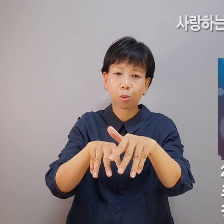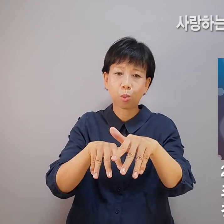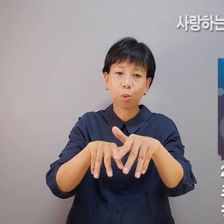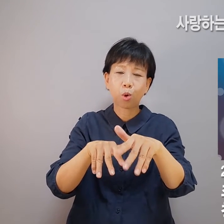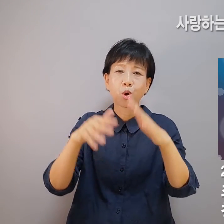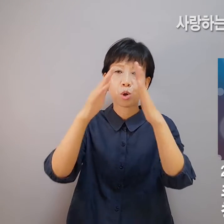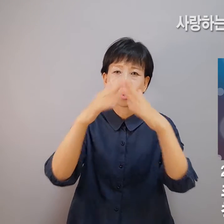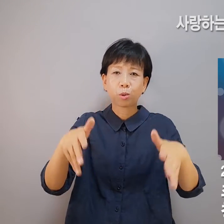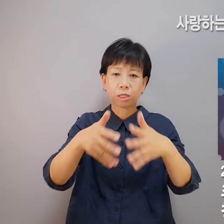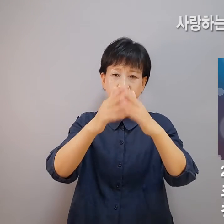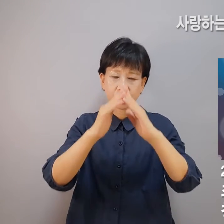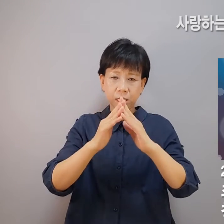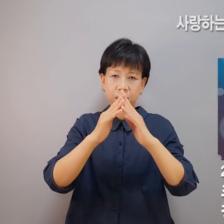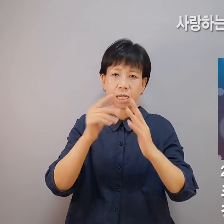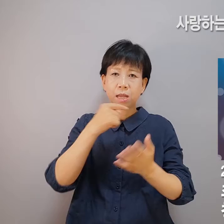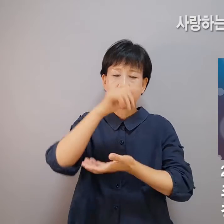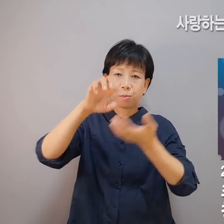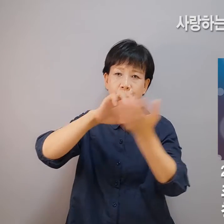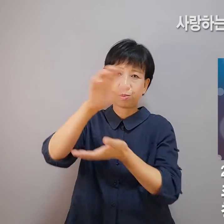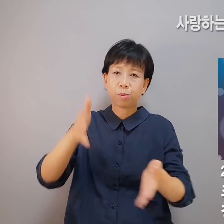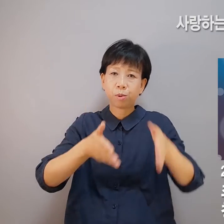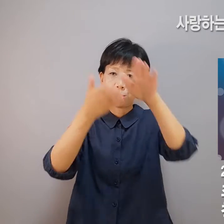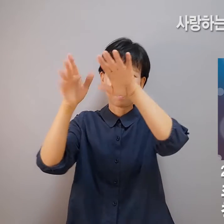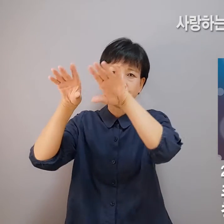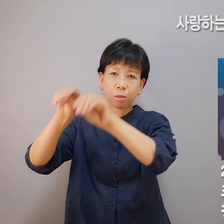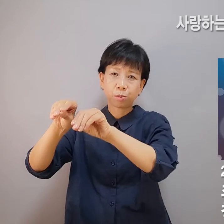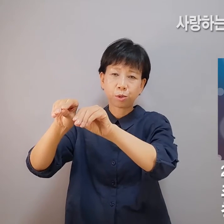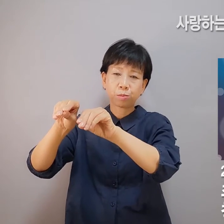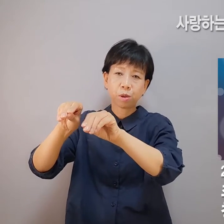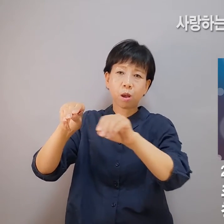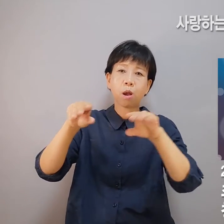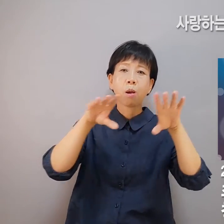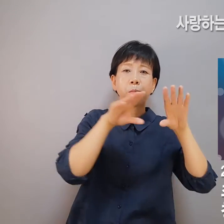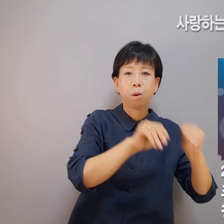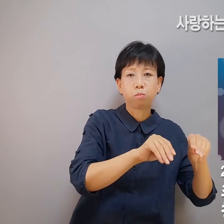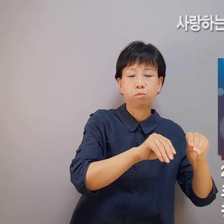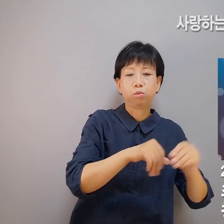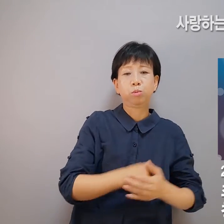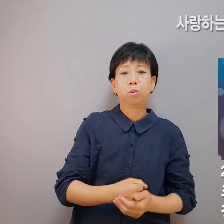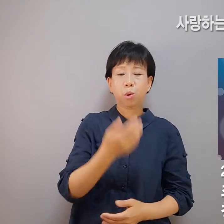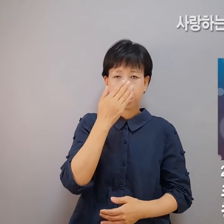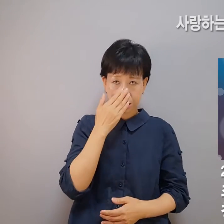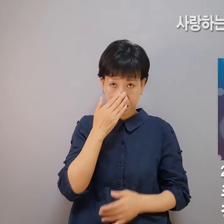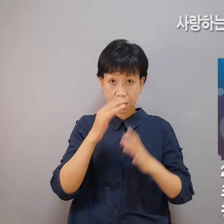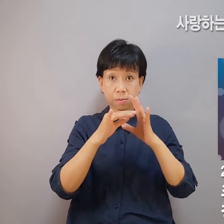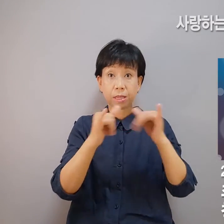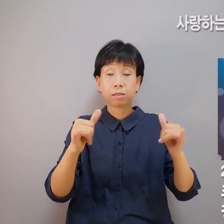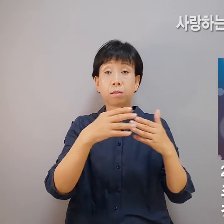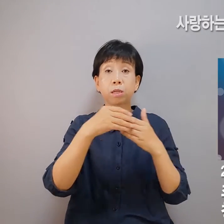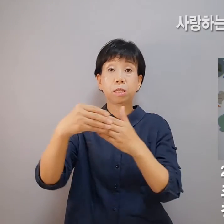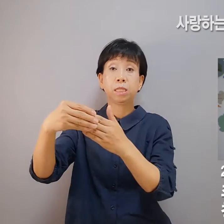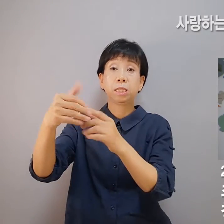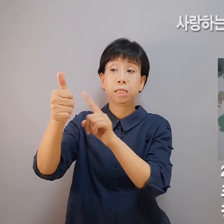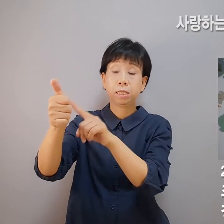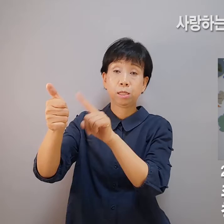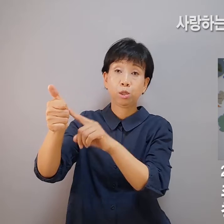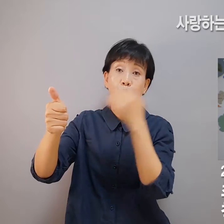위에 머무는 동안에는 그들이 진영에 머물렀고. 이스라엘 백성들의 인도자는